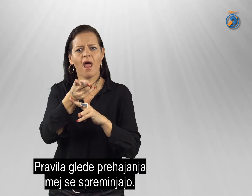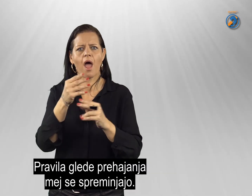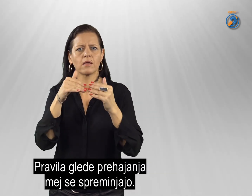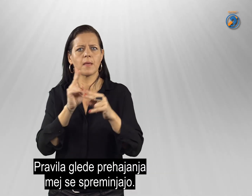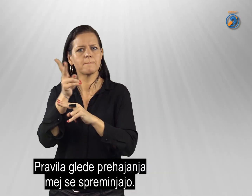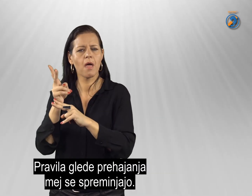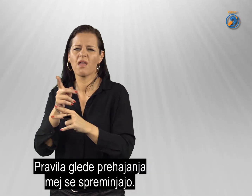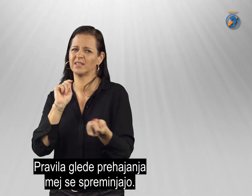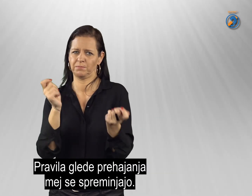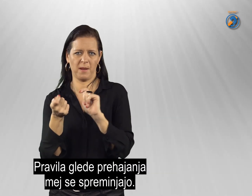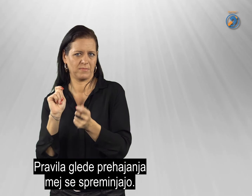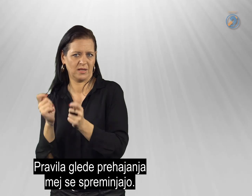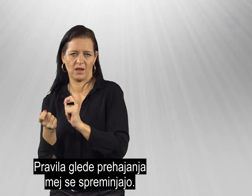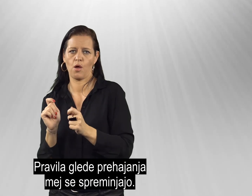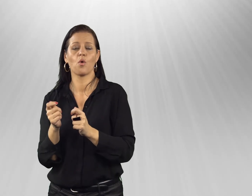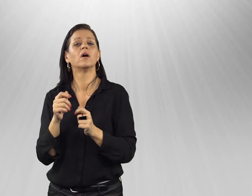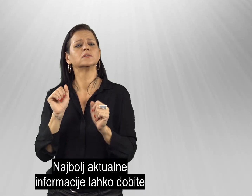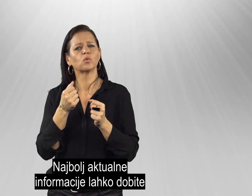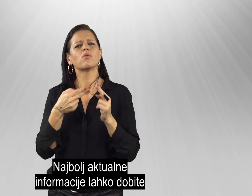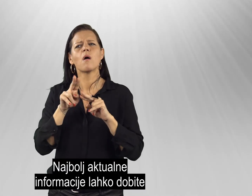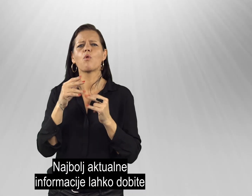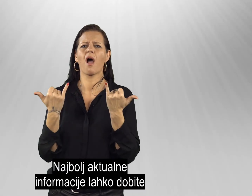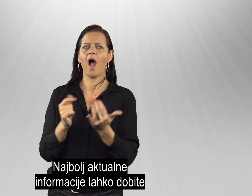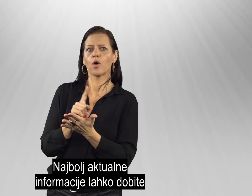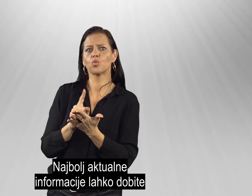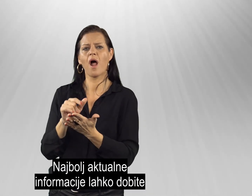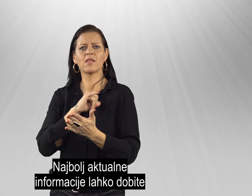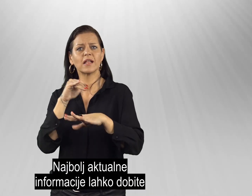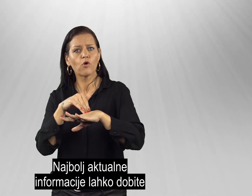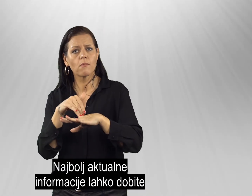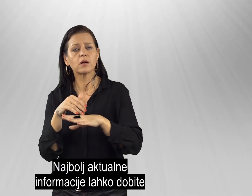prehajanja mej se spreminjajo. Najbolj aktualne